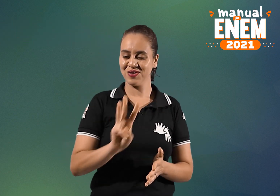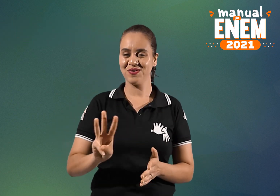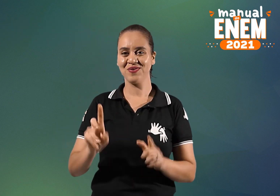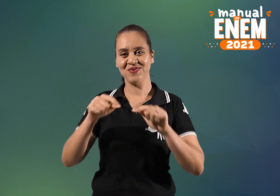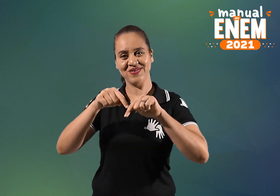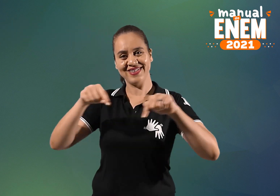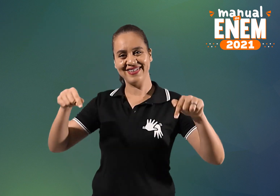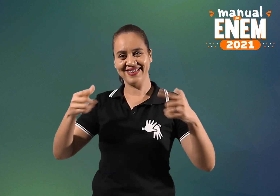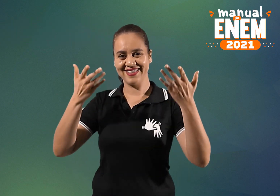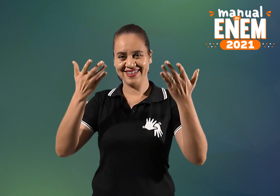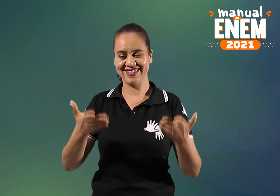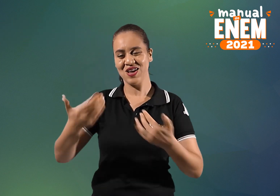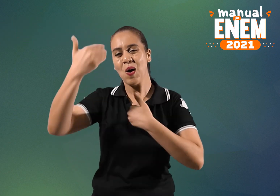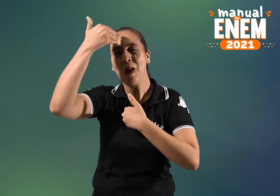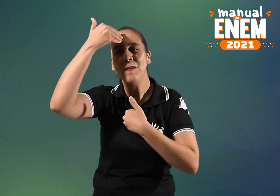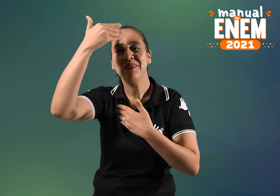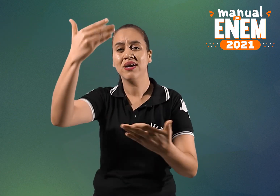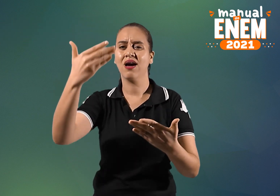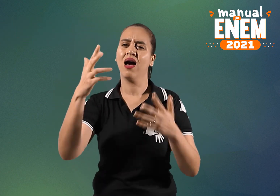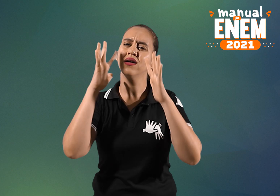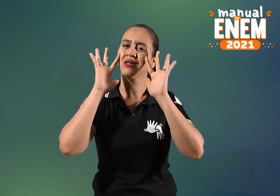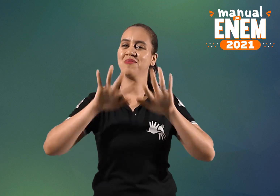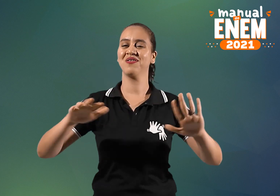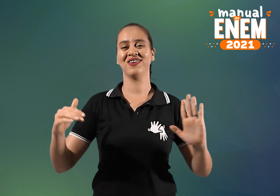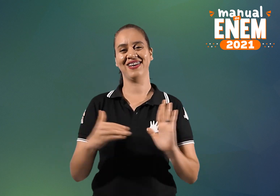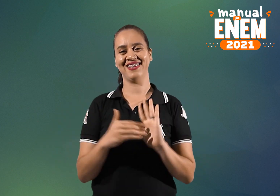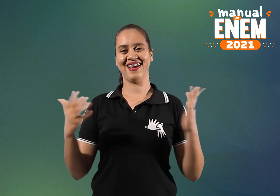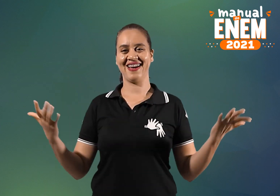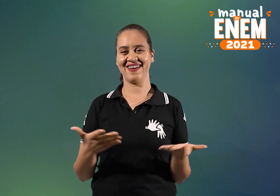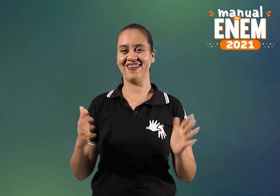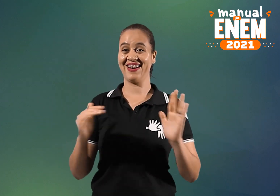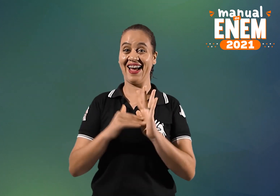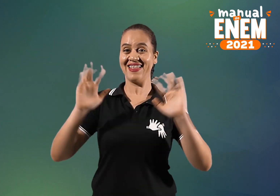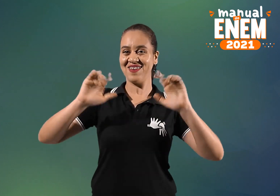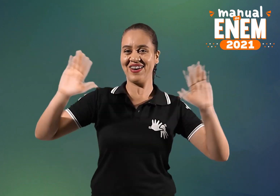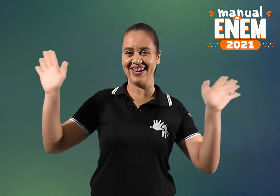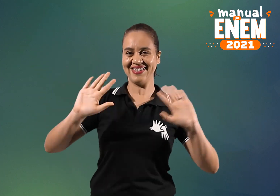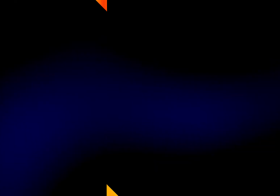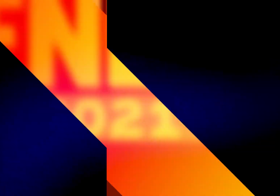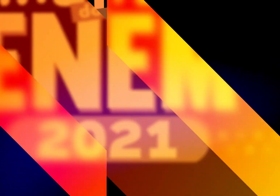link da descrição desse vídeo. Obrigado por nos acompanhar até aqui e até mais!